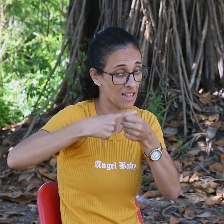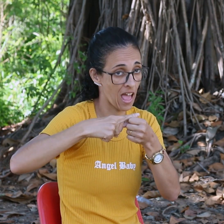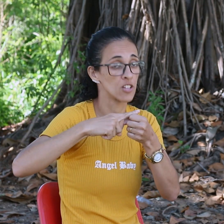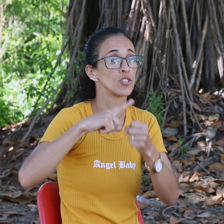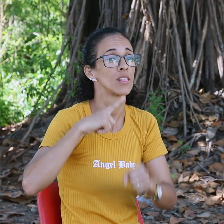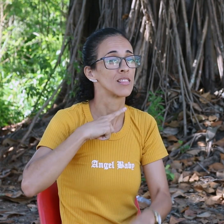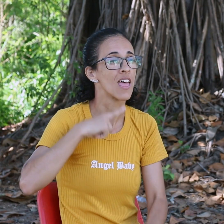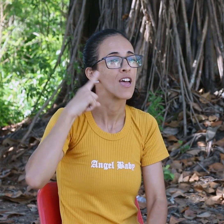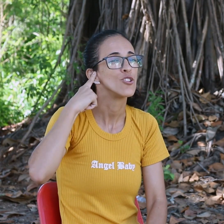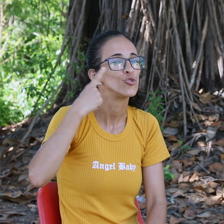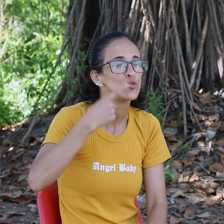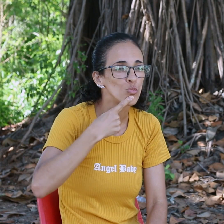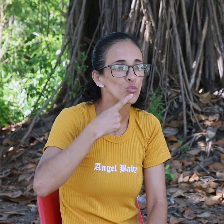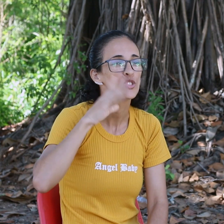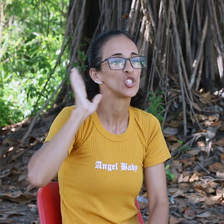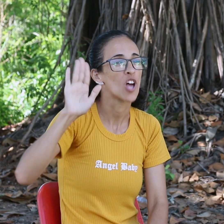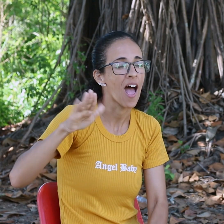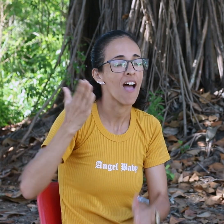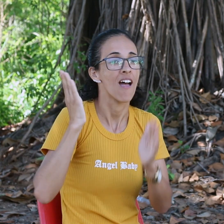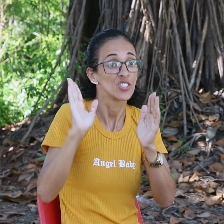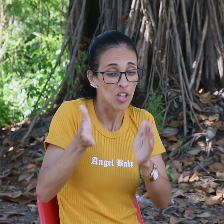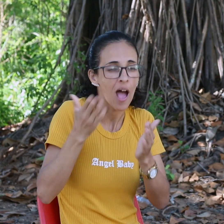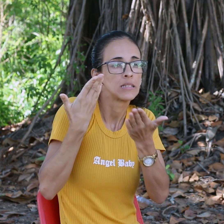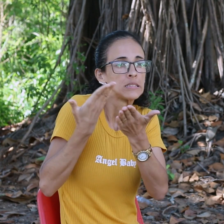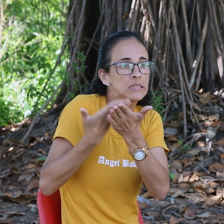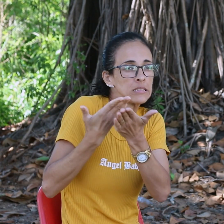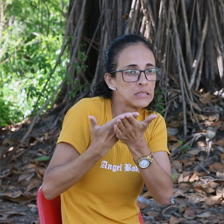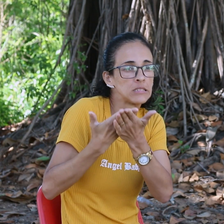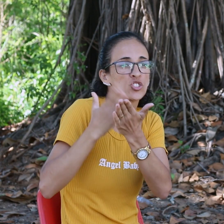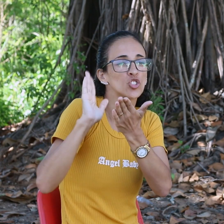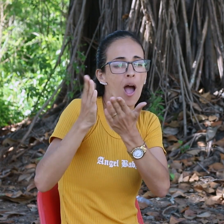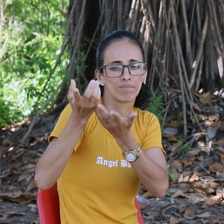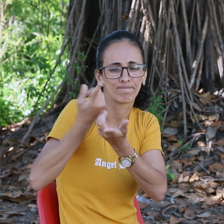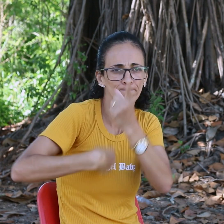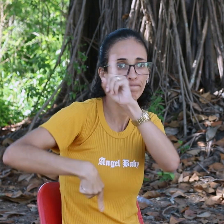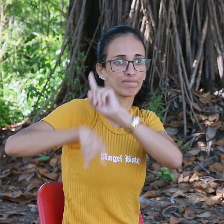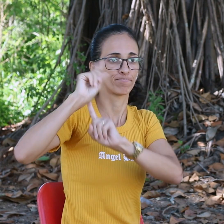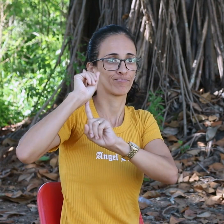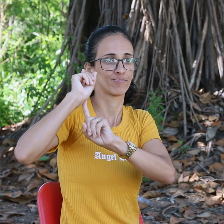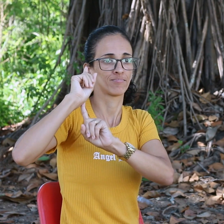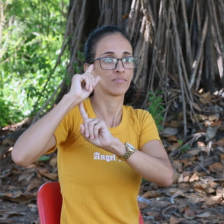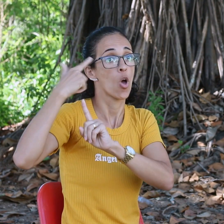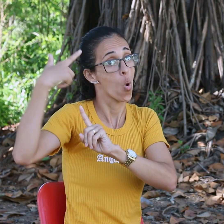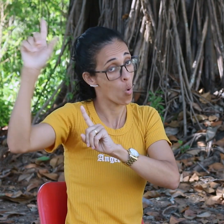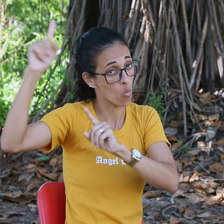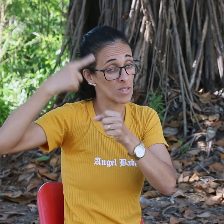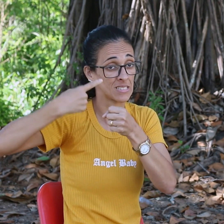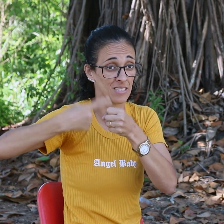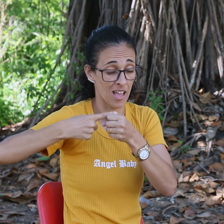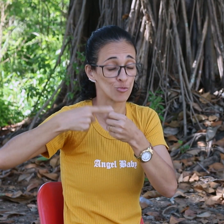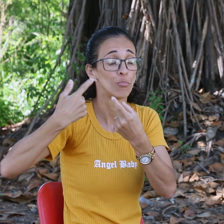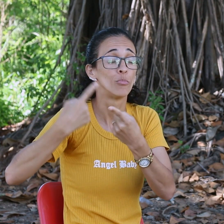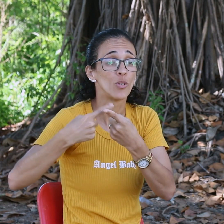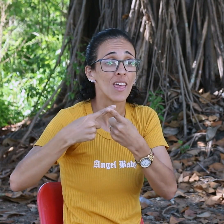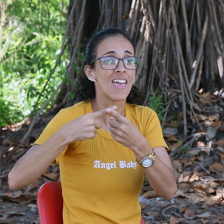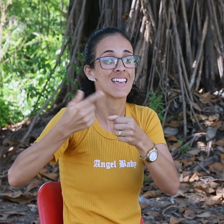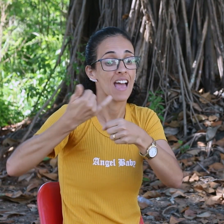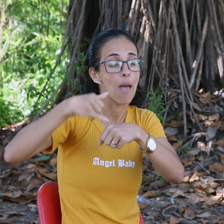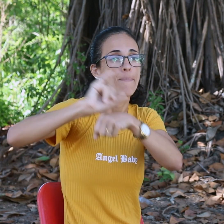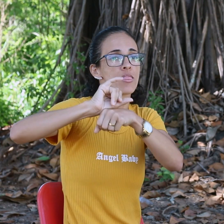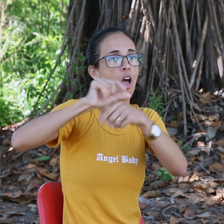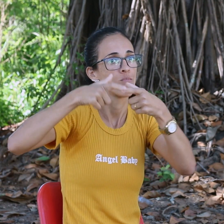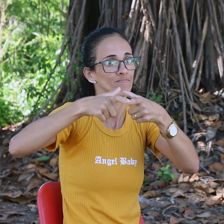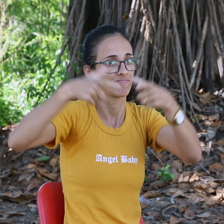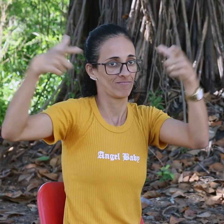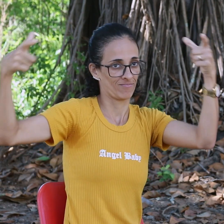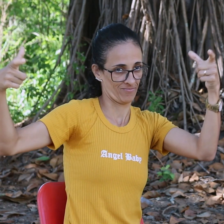Então, tem outras cidades, né, principalmente capitais, que já são mais evoluídos, que o ensino é